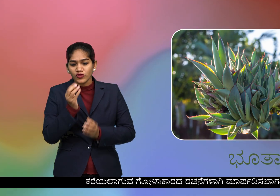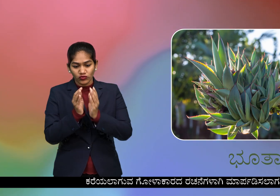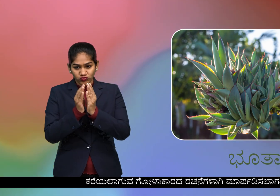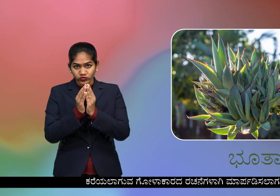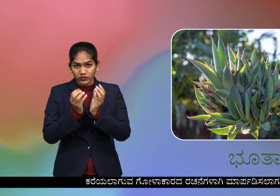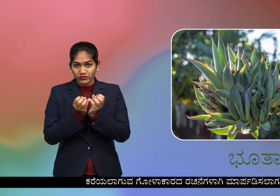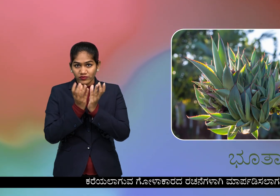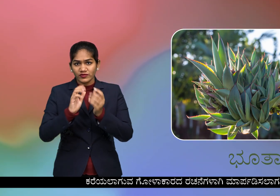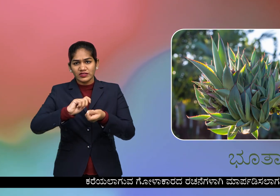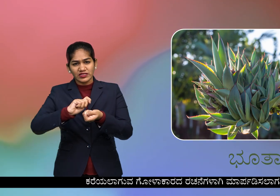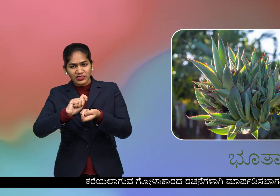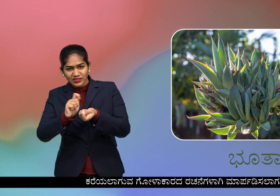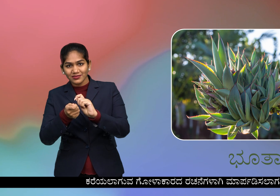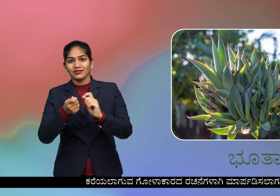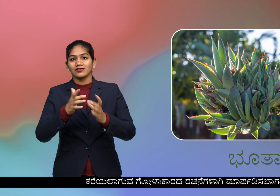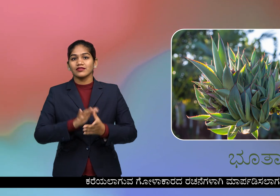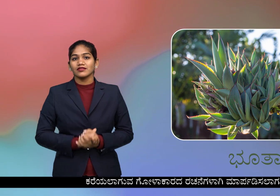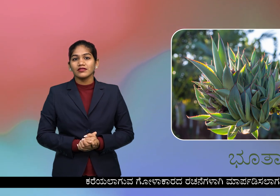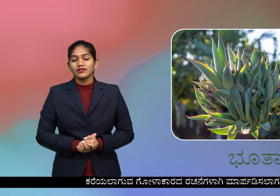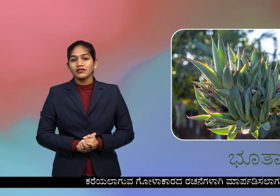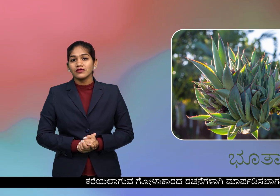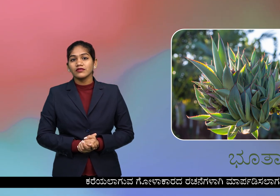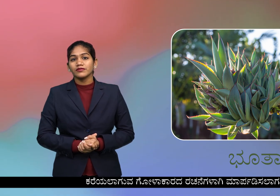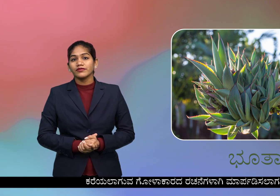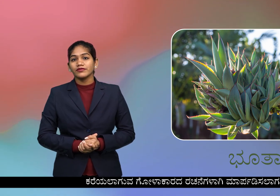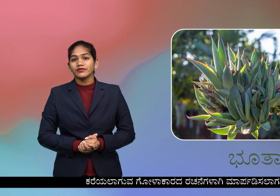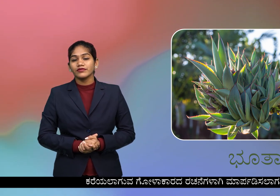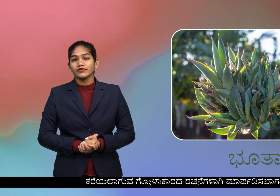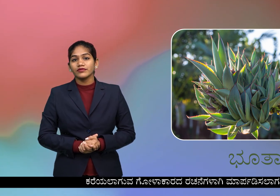ಕರೆಯಲಾಗುವ ಗೋಳಾಕಾರದ ರಚನೆಗಳಾಗಿ ಮಾರ್ಪಡಿಸಲಾಗುತ್ತೆ.